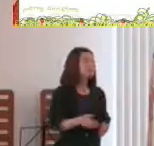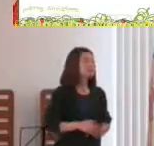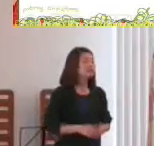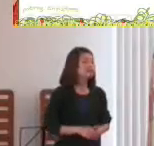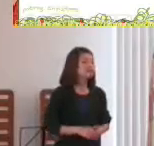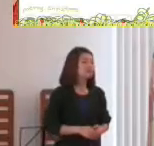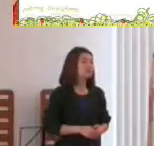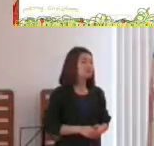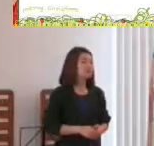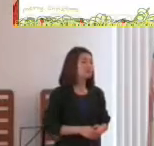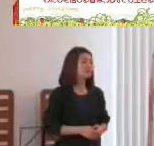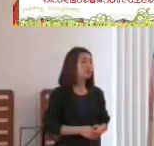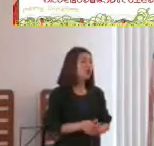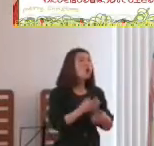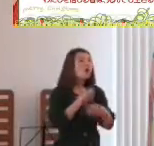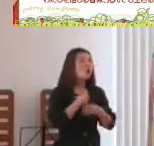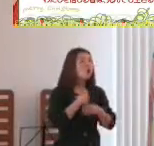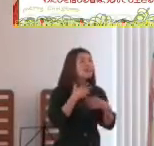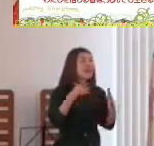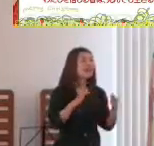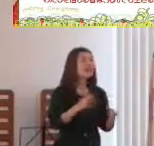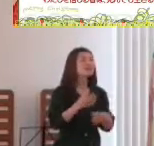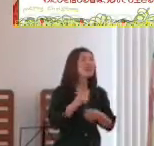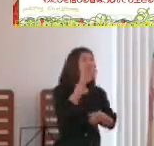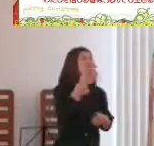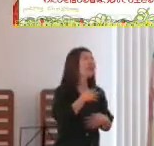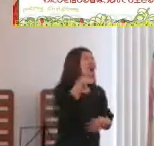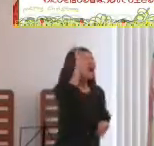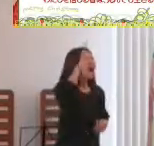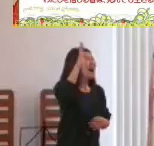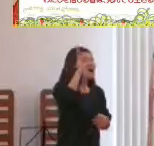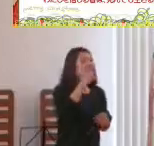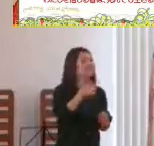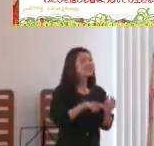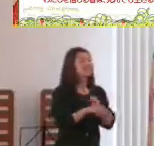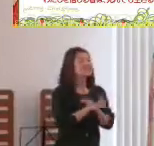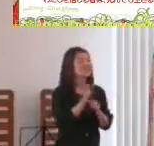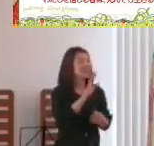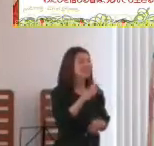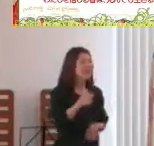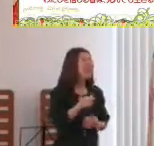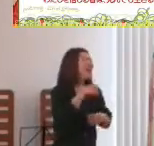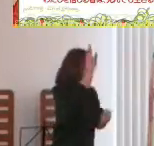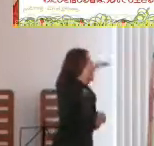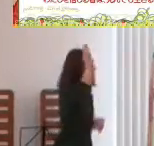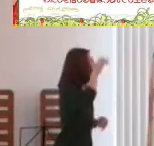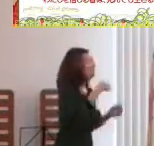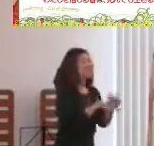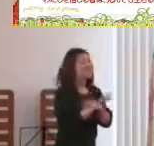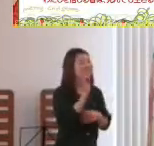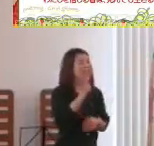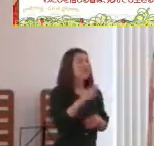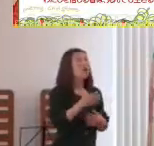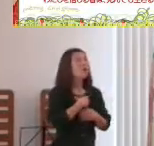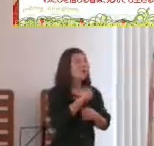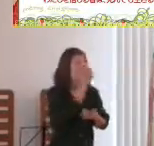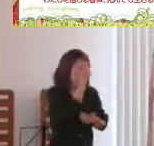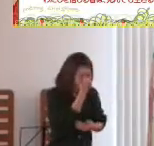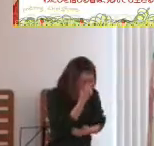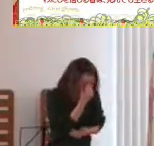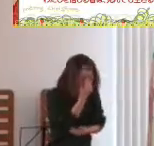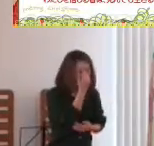これは非常にシンプルに考えて、単純に考えるとですね、一つ目はこれはイエス様がお生まれくださったことによ